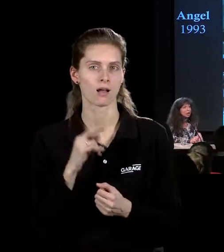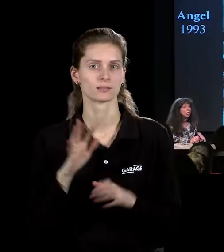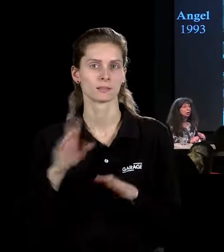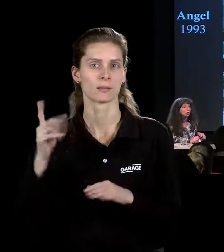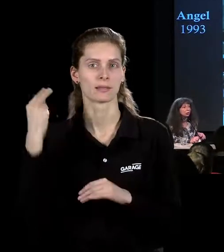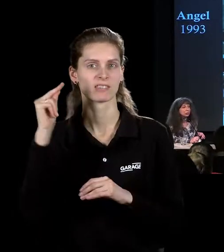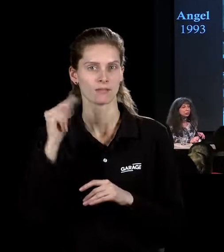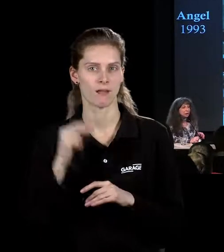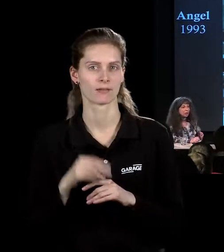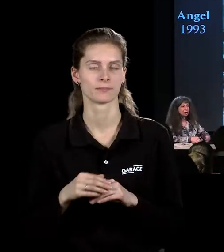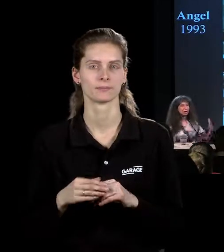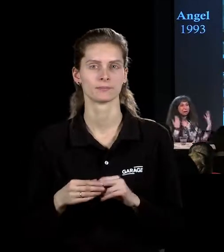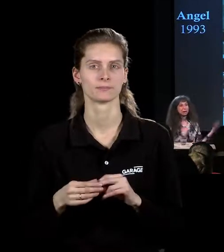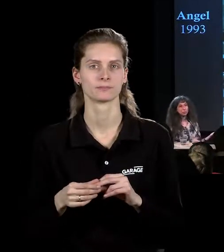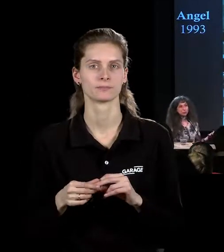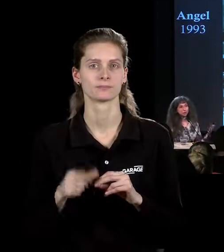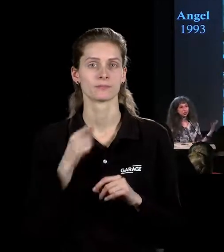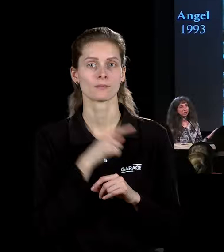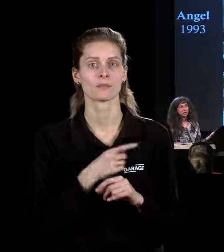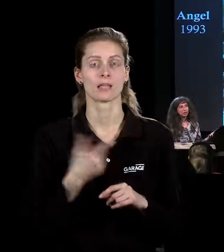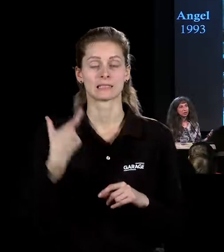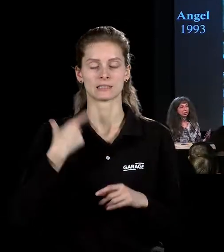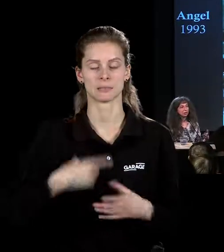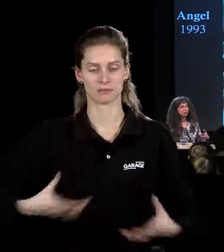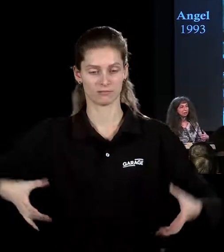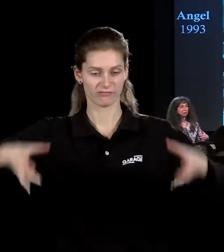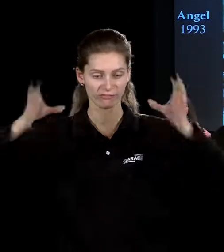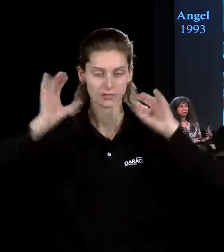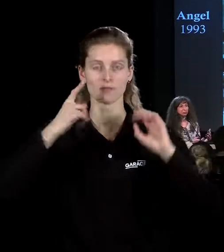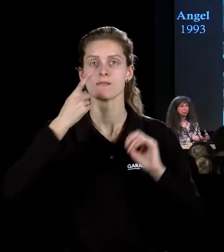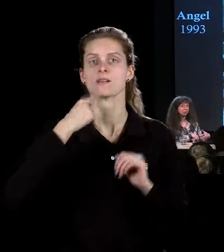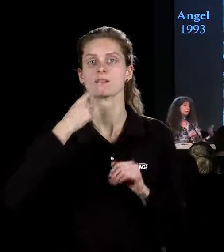Китае. Он обливает себя красной краской